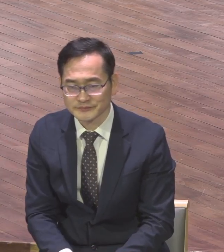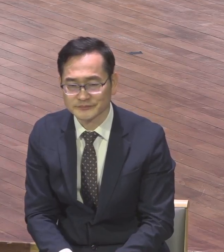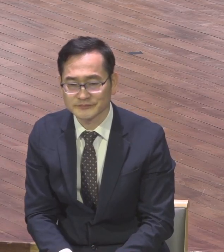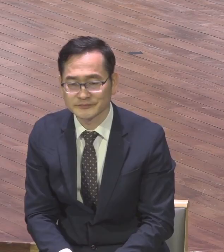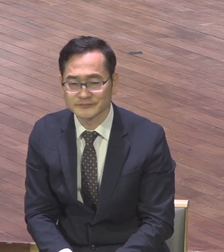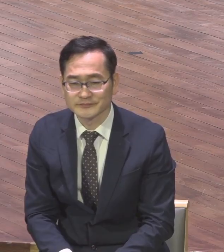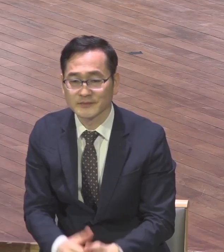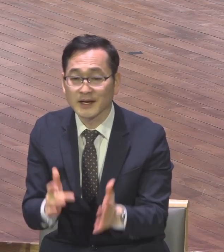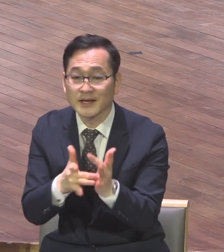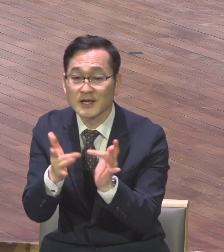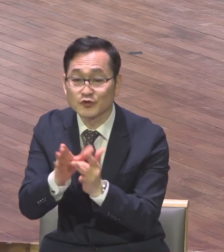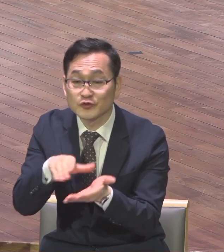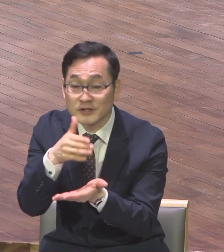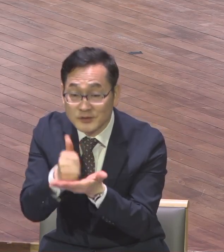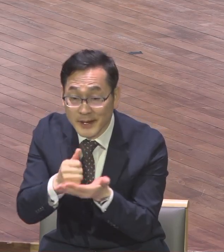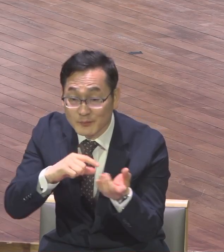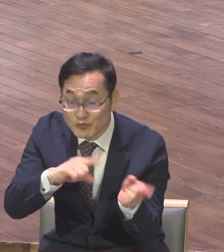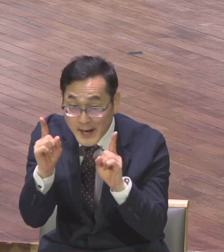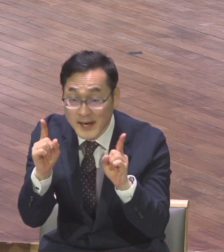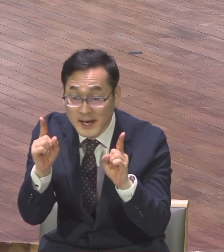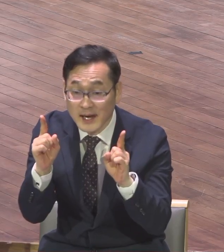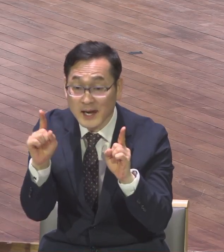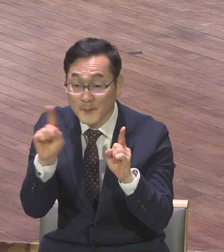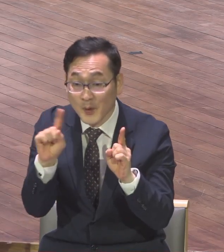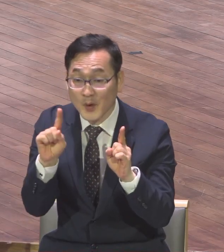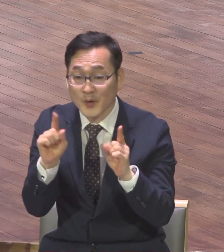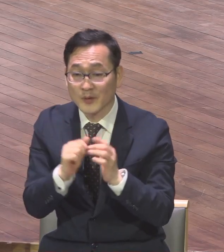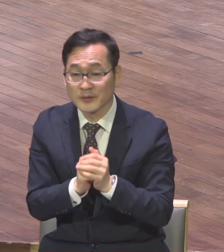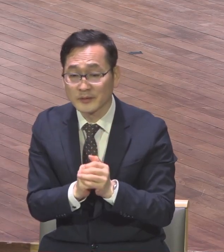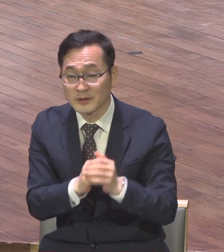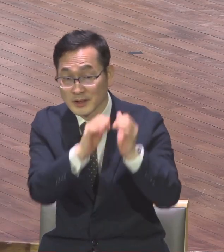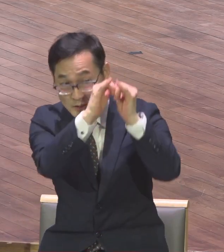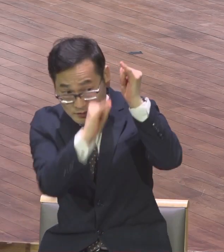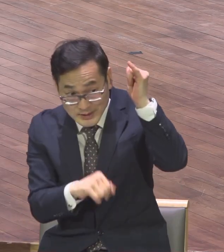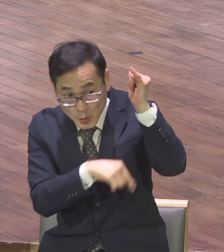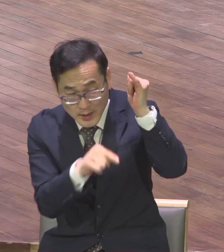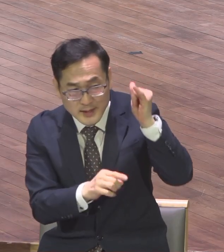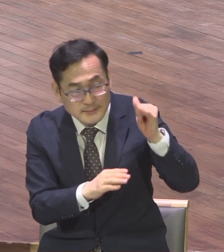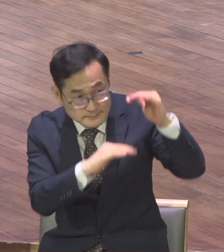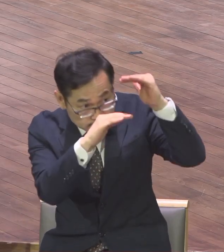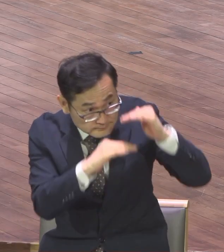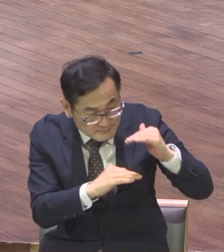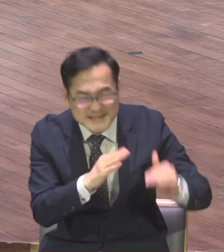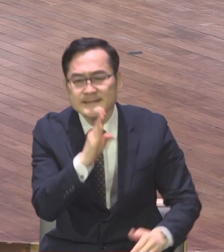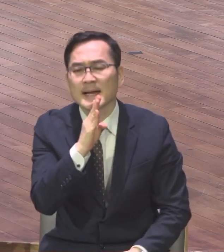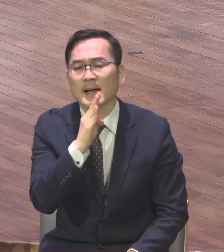예수 그리스도의 부활은 역사적 사실입니다.